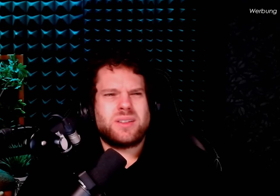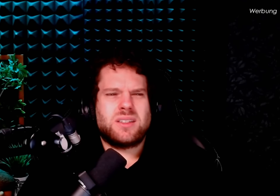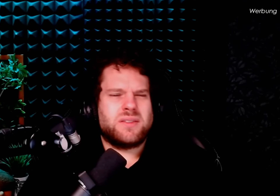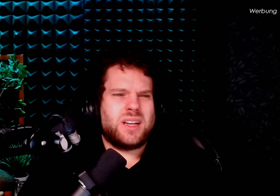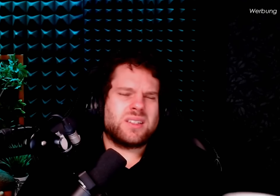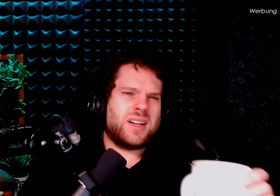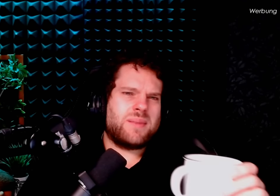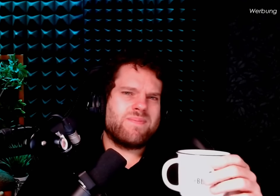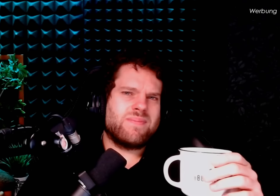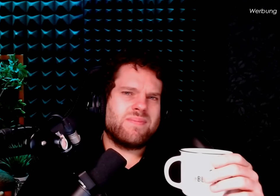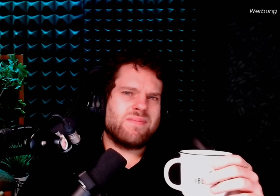braucht nicht so viel Auswahl.